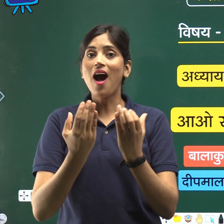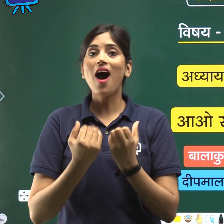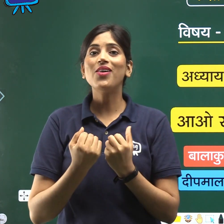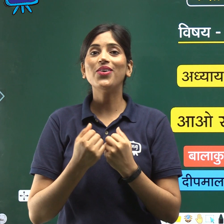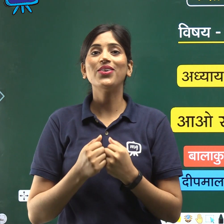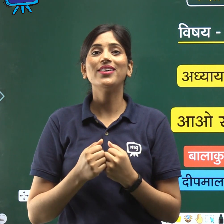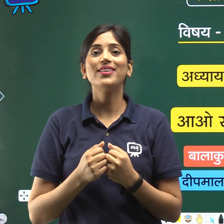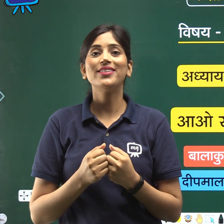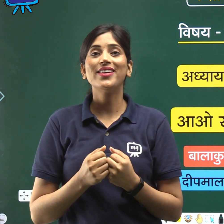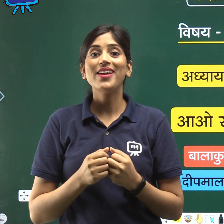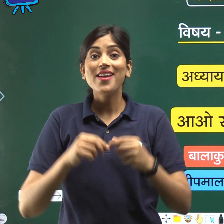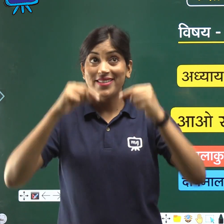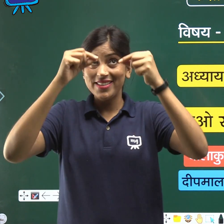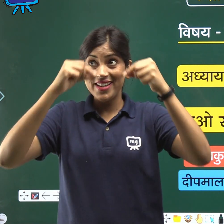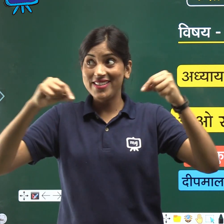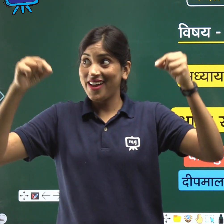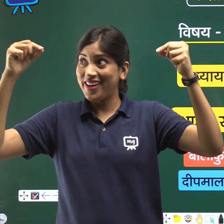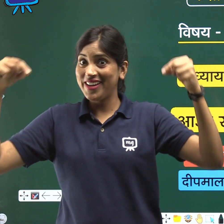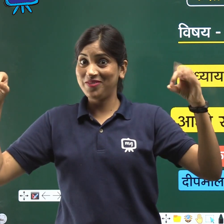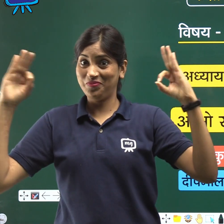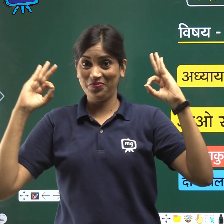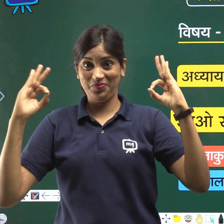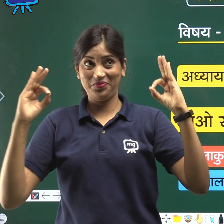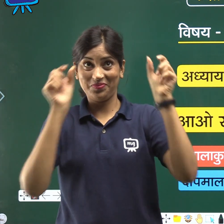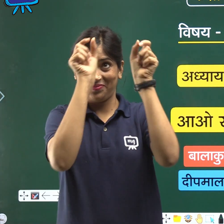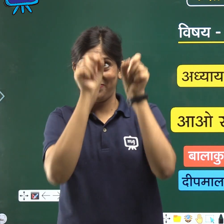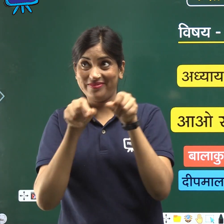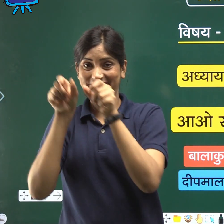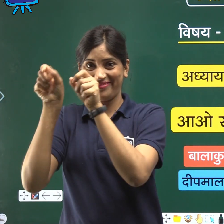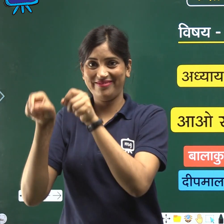आओ सजाएं।